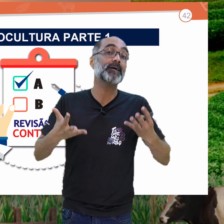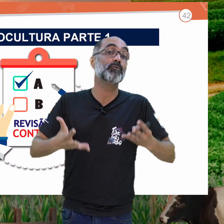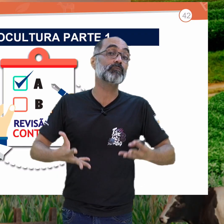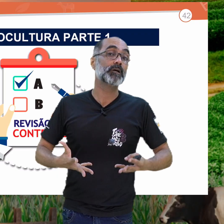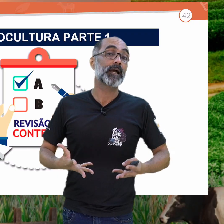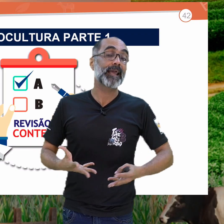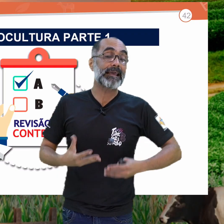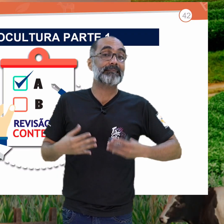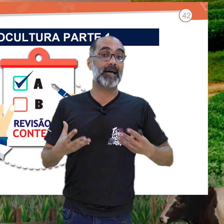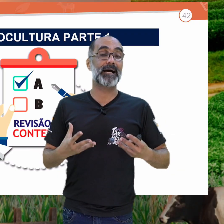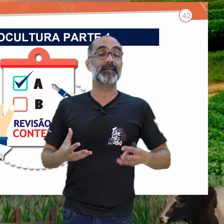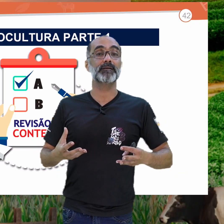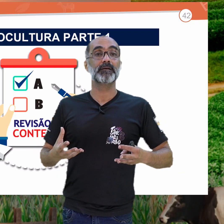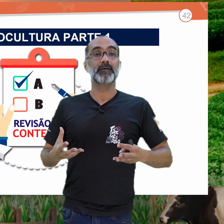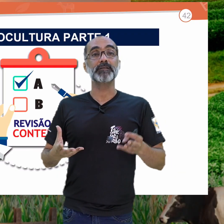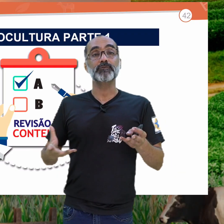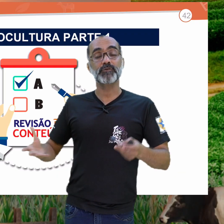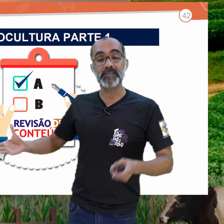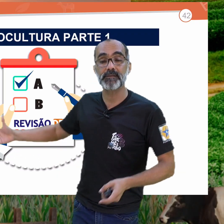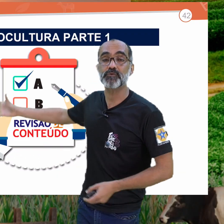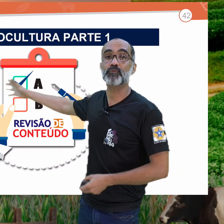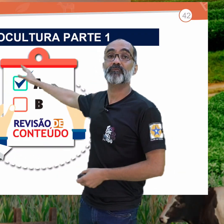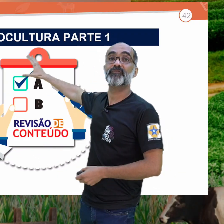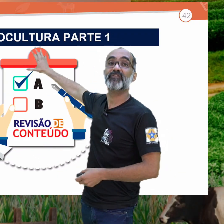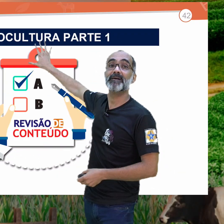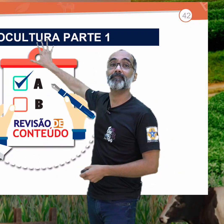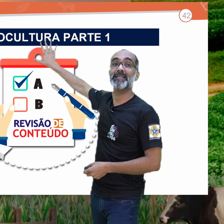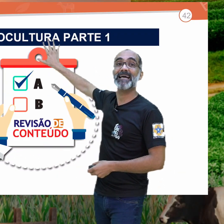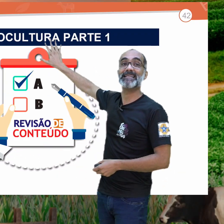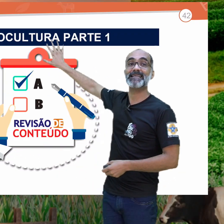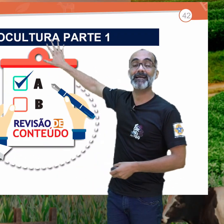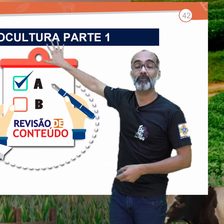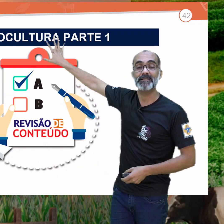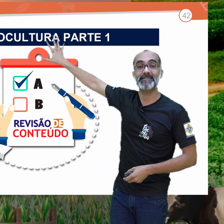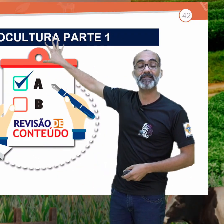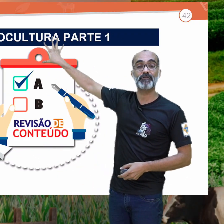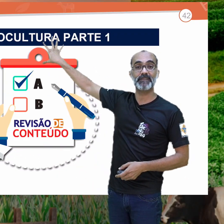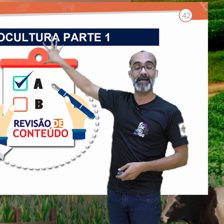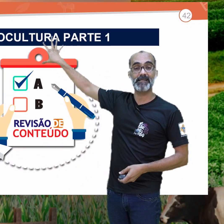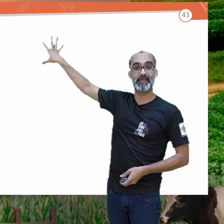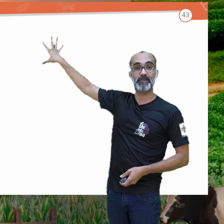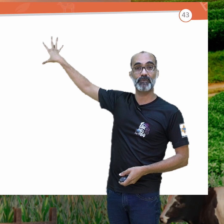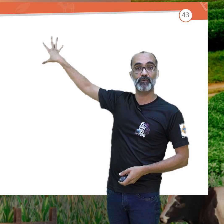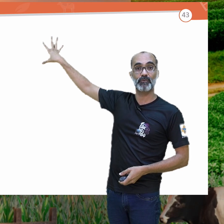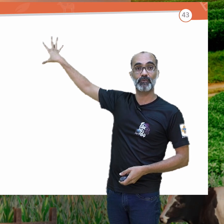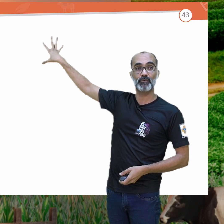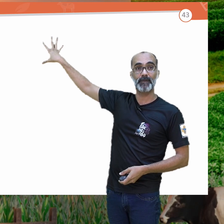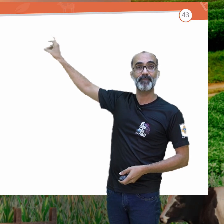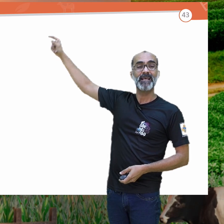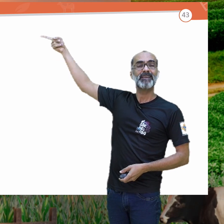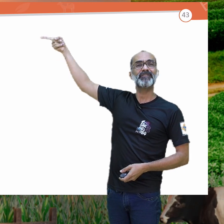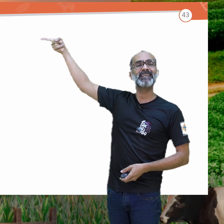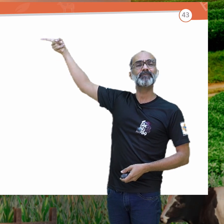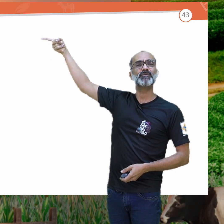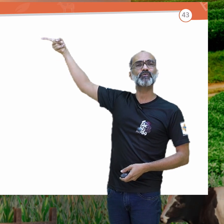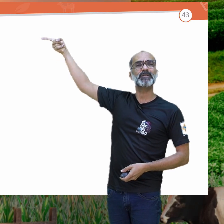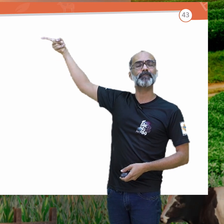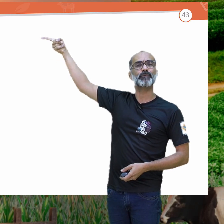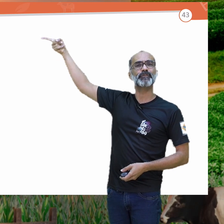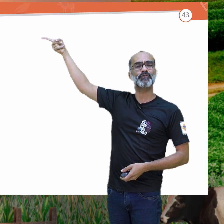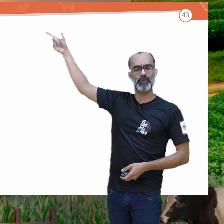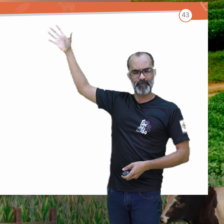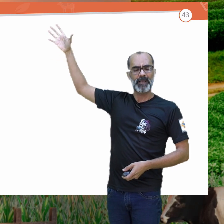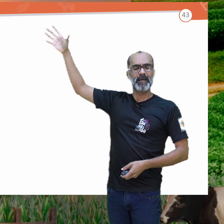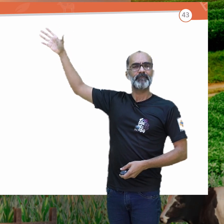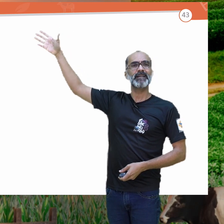familiarizar. Para quem não é da área, consigamos familiarizar com essas atividades da suinocultura. Falamos